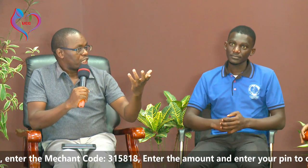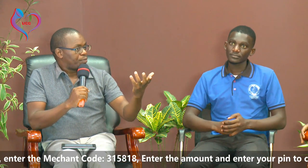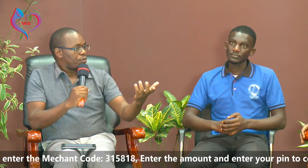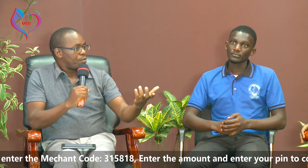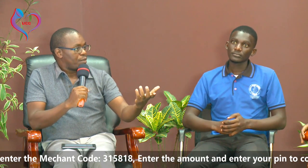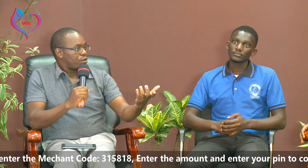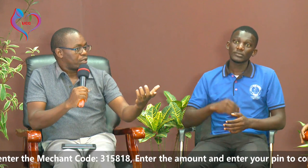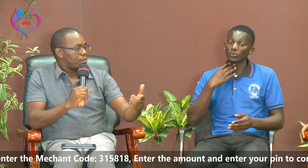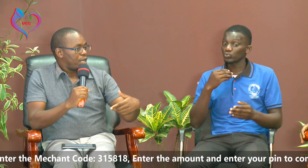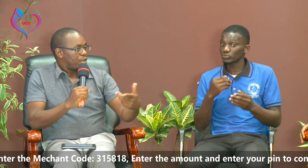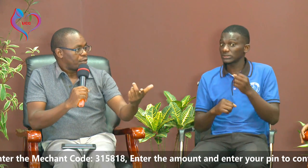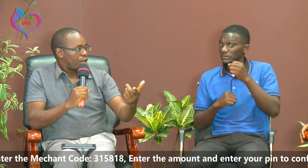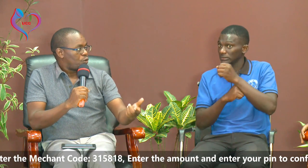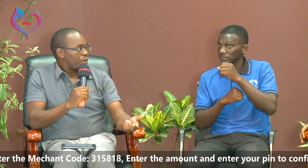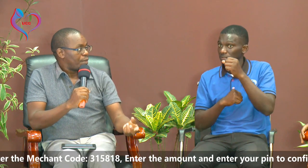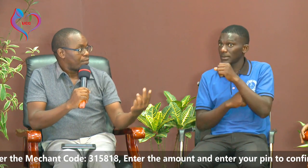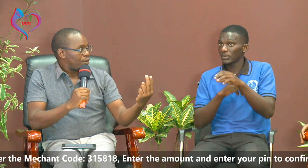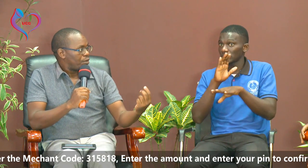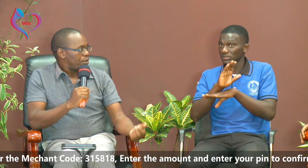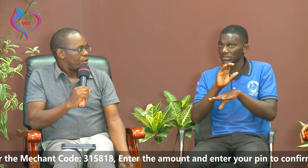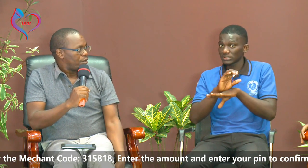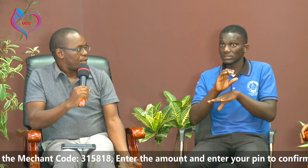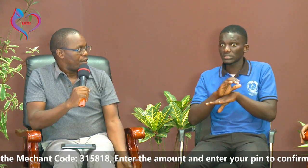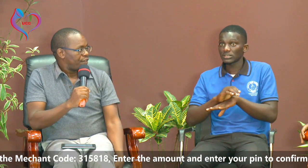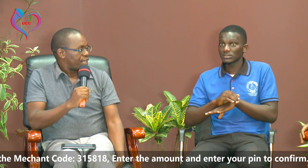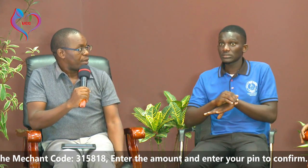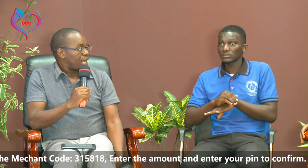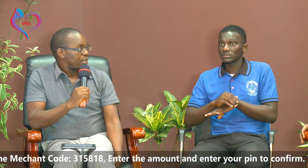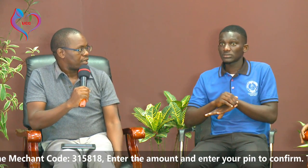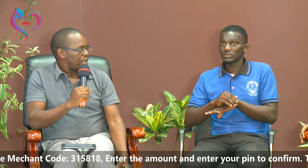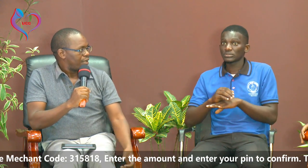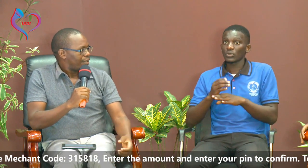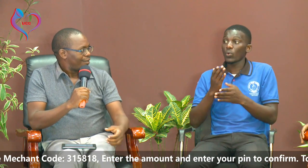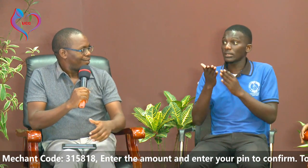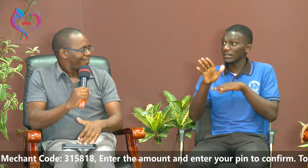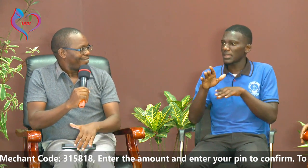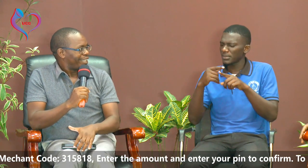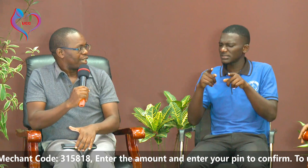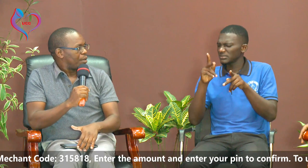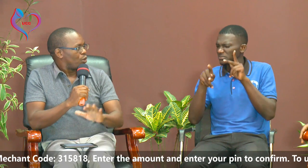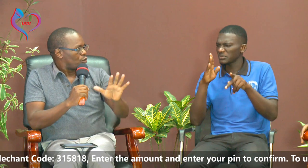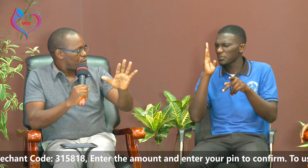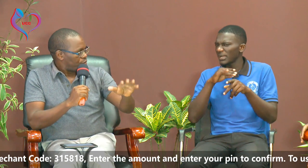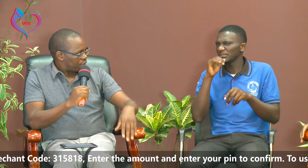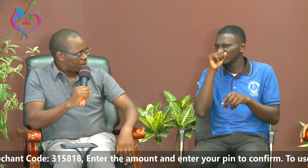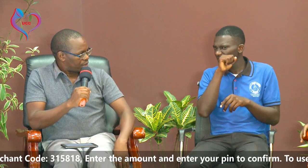church program ya moyo kuzimba mitwalo 10 bali balongo omunafa nenga ba gangster nenga galaba mwogere ku bulungi nga